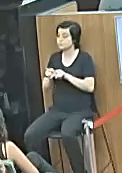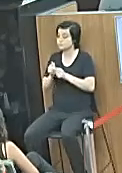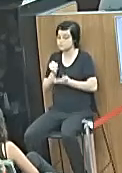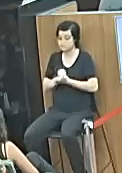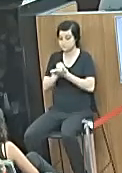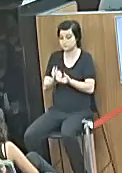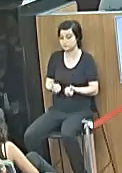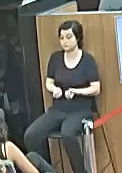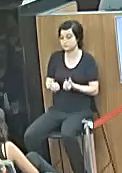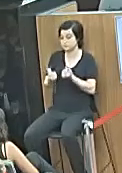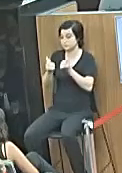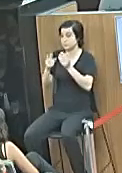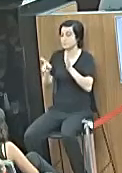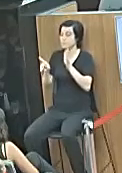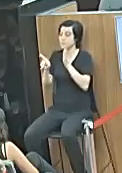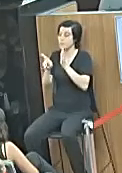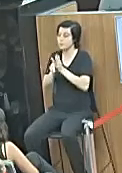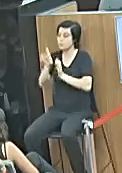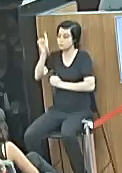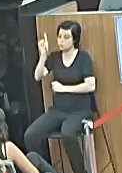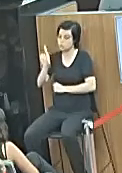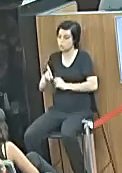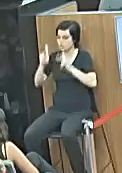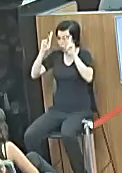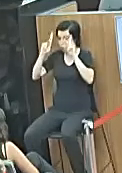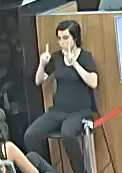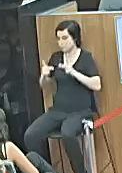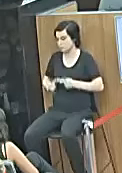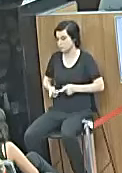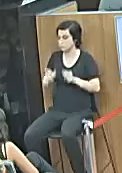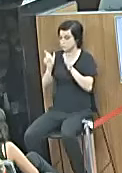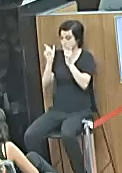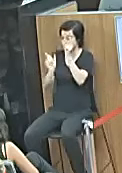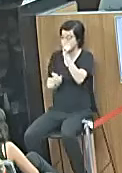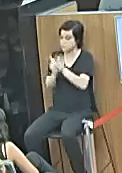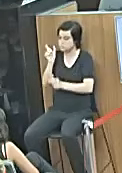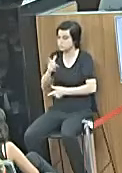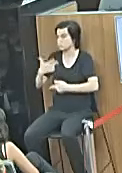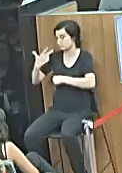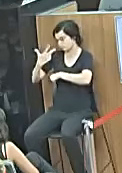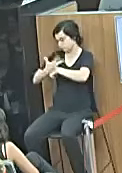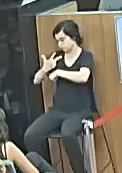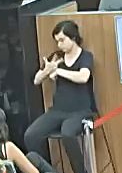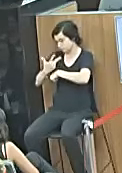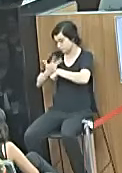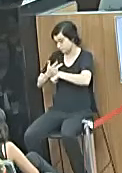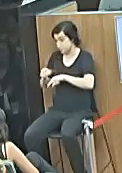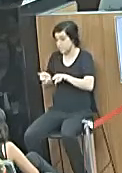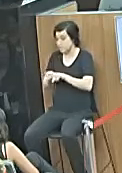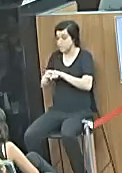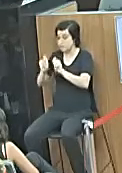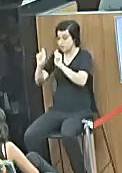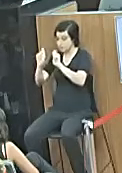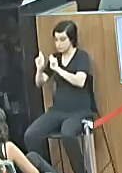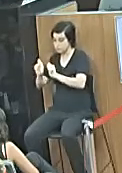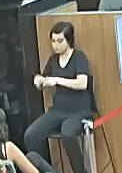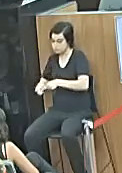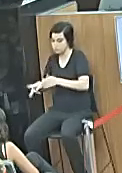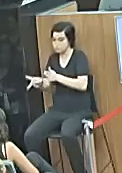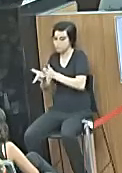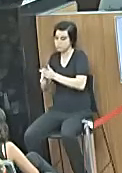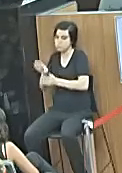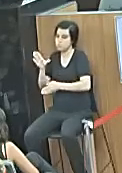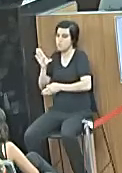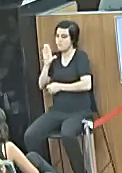do fórum permanente de direitos humanos da pessoa idosa e para a capacitação de servidores públicos